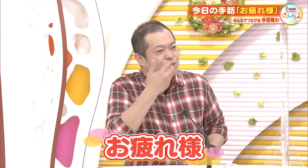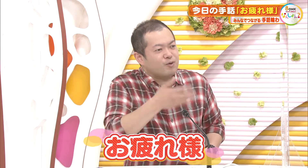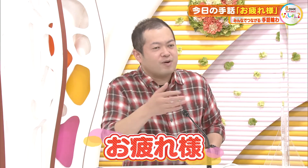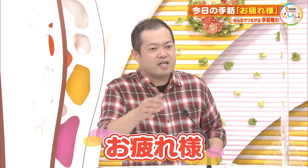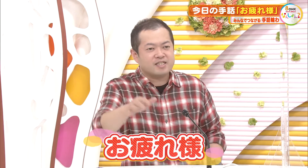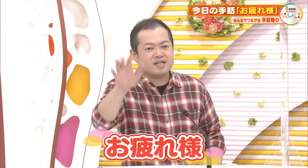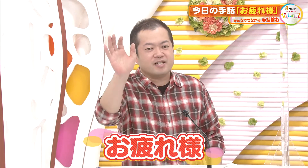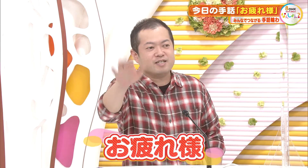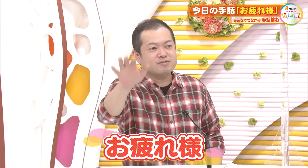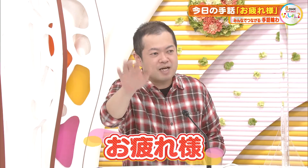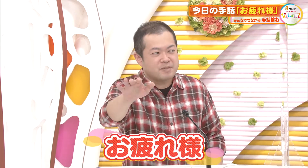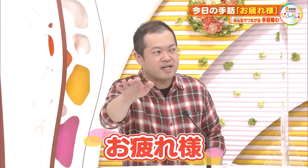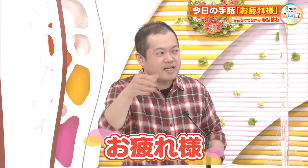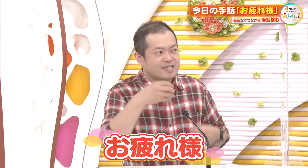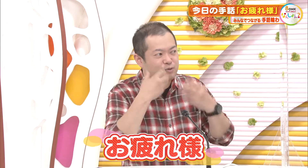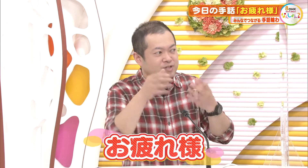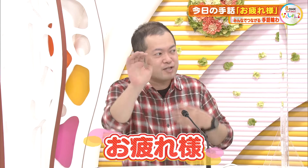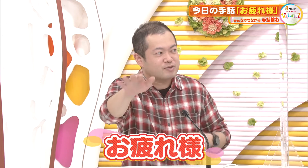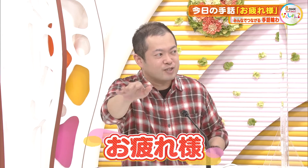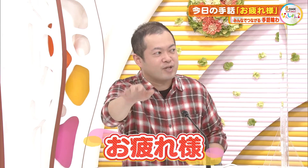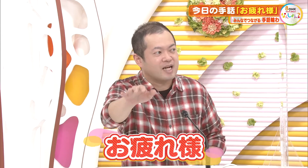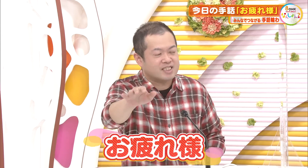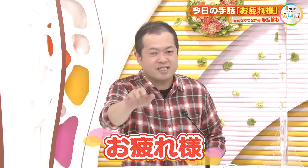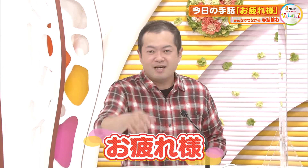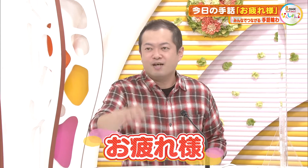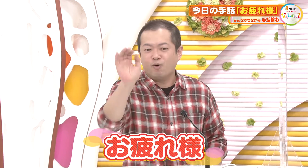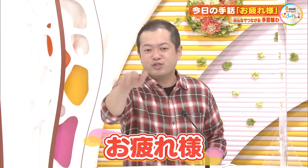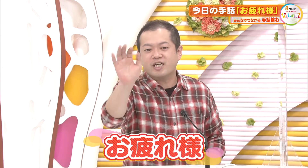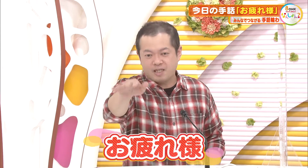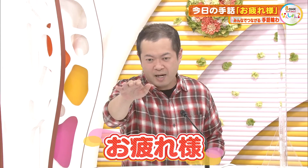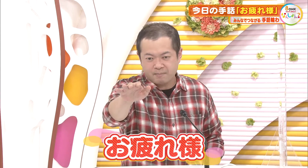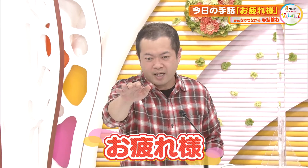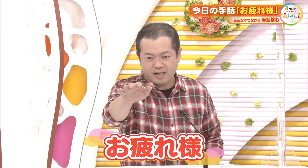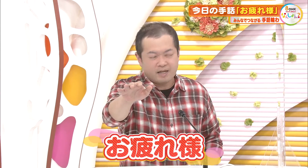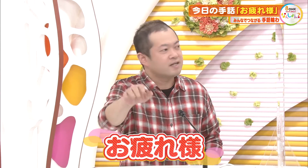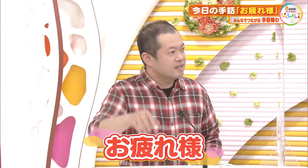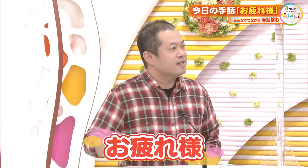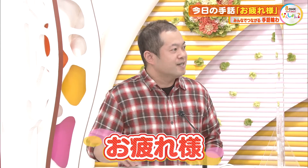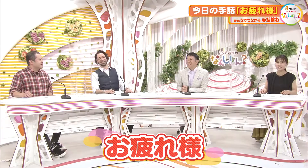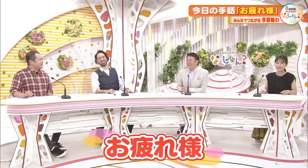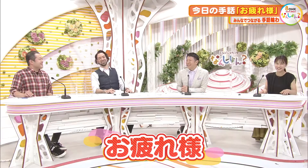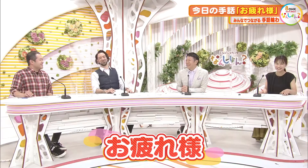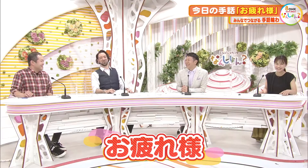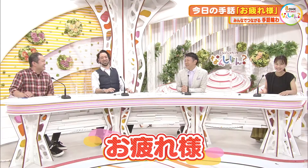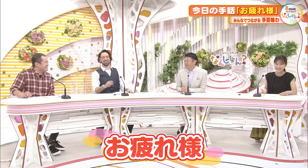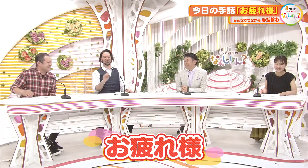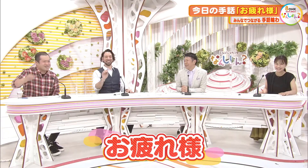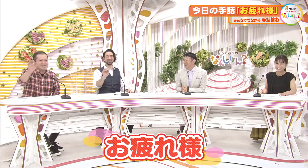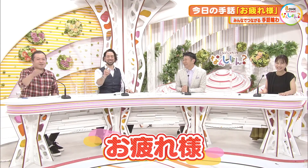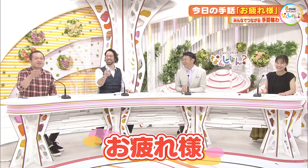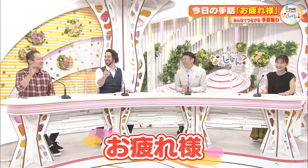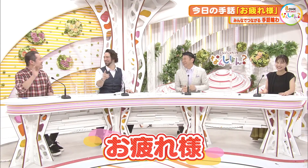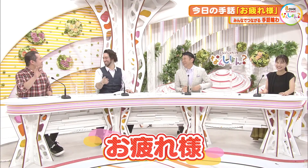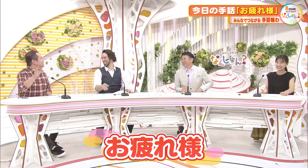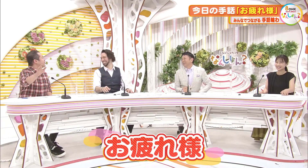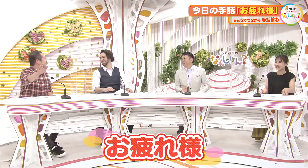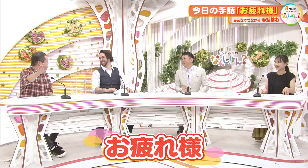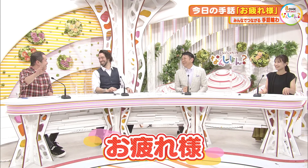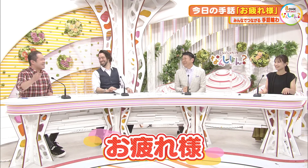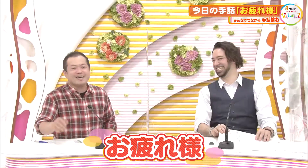明日から二軍だみたいな言い方をなんか言ってそうな感じ。お疲れ様。 その肩叩きじゃないですよ。 そっちのお疲れ様じゃん。 後ろからね、背中から。